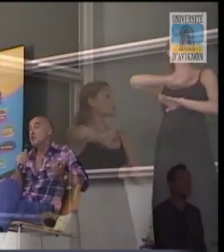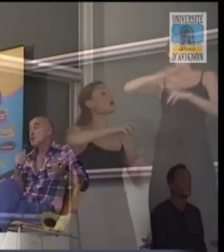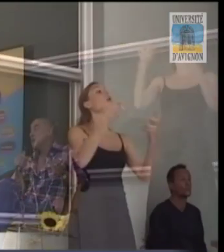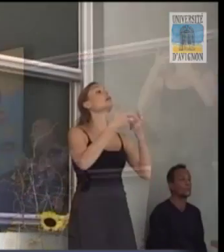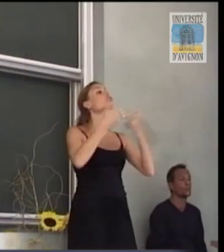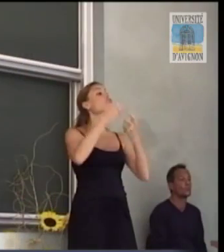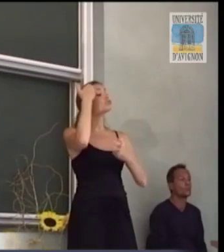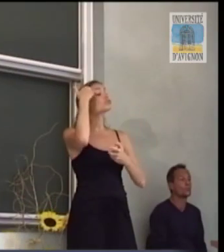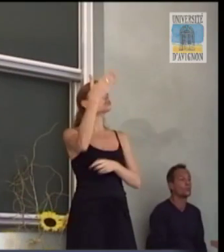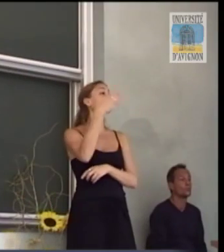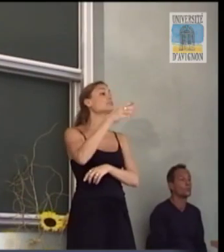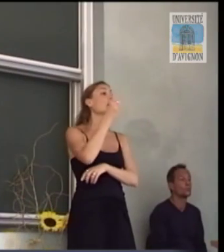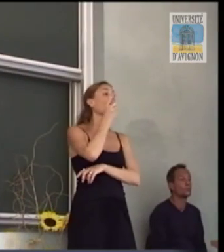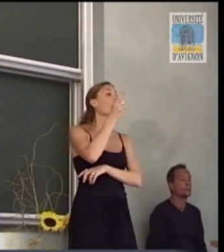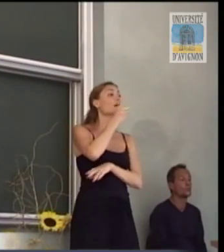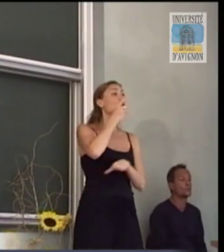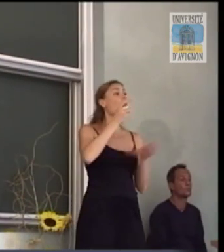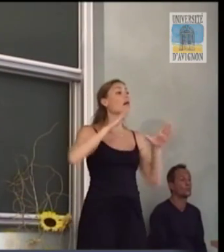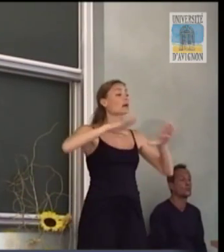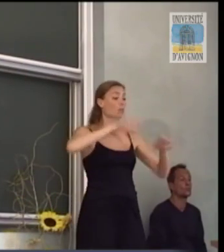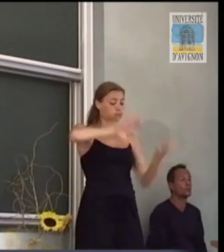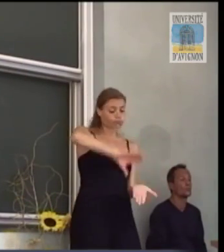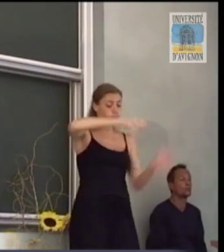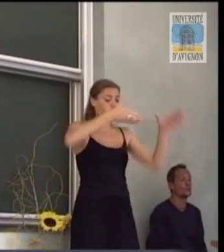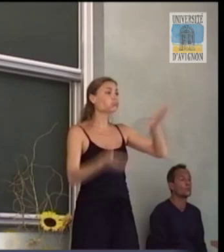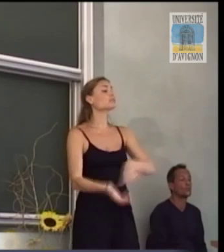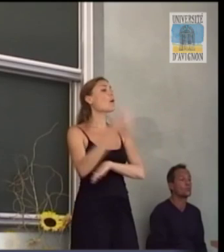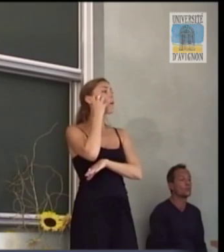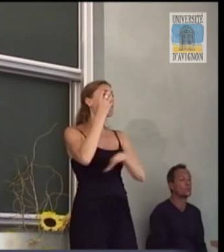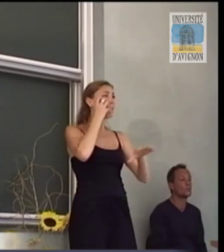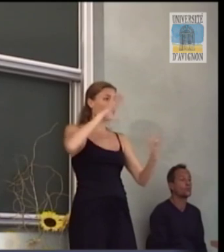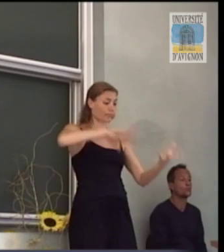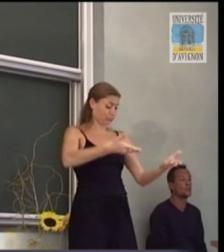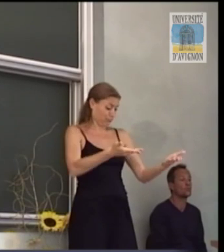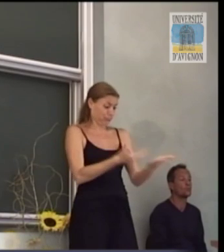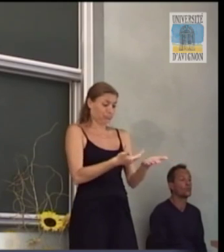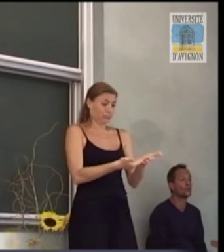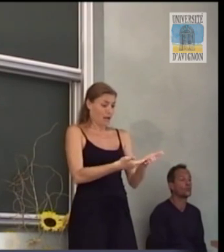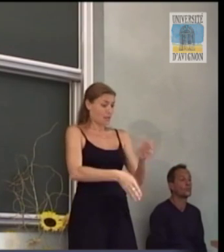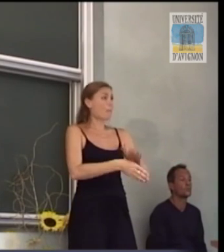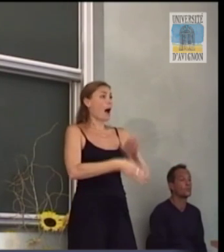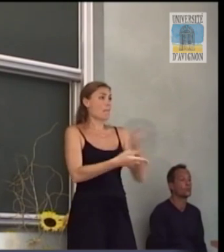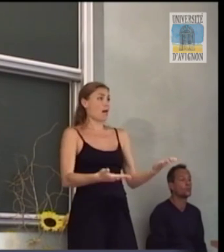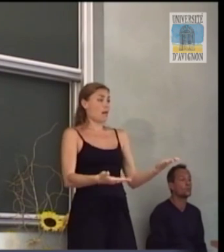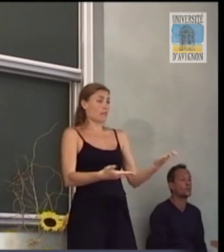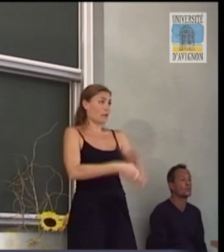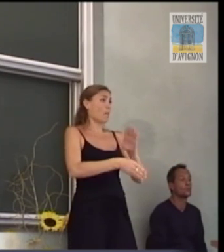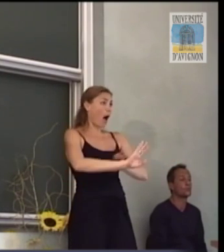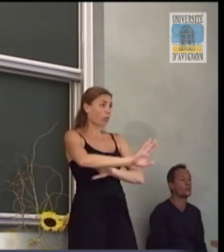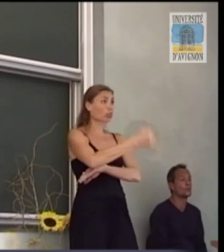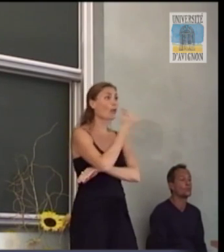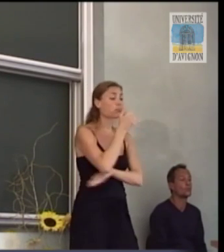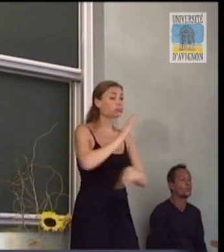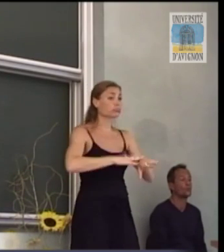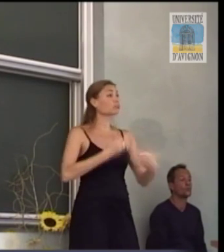est l'objet d'un échec, puisqu'elle s'est renversée. Donc ça veut dire qu'il faut se tromper, il faut échouer pour réussir. Il faut